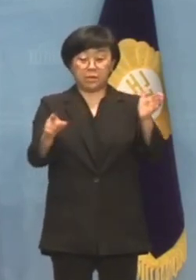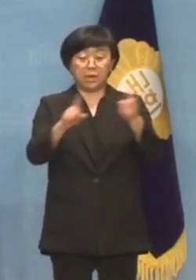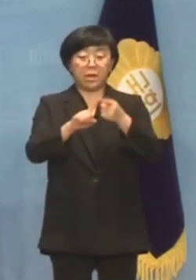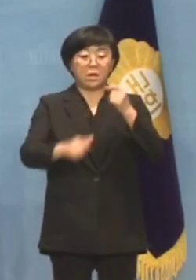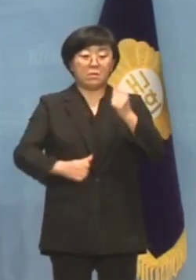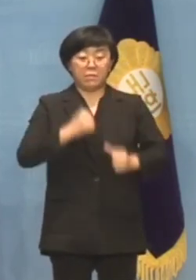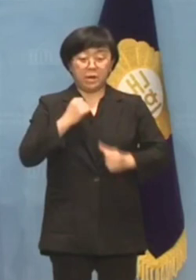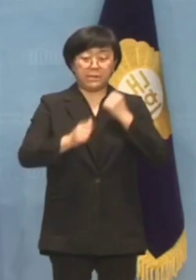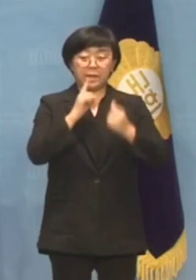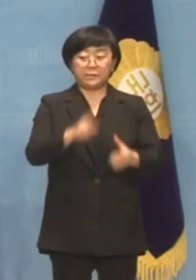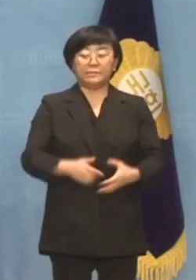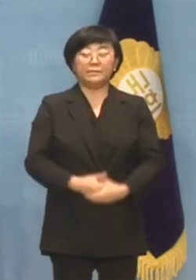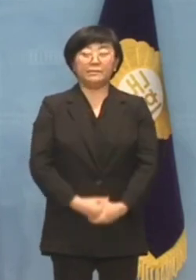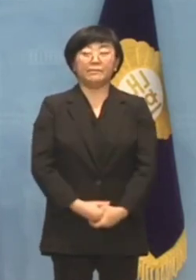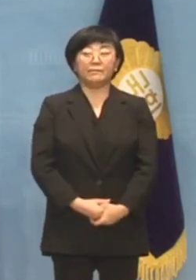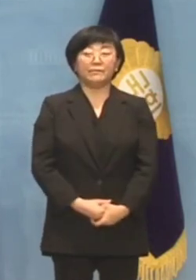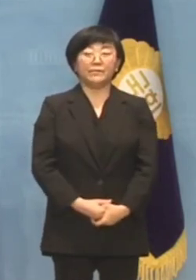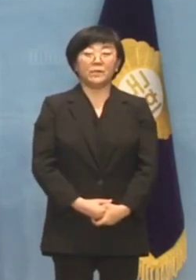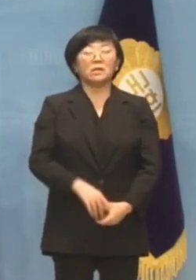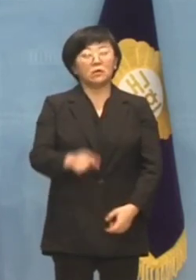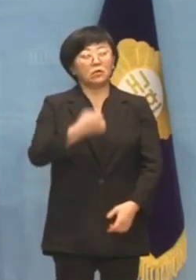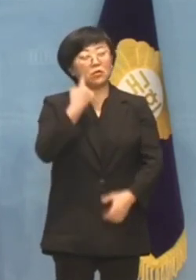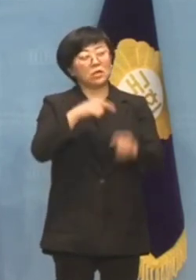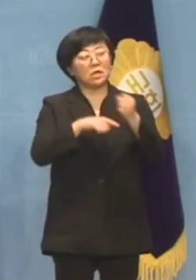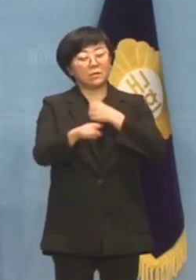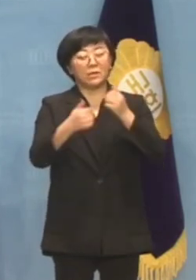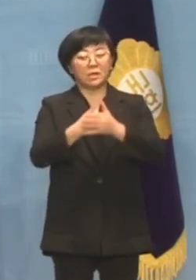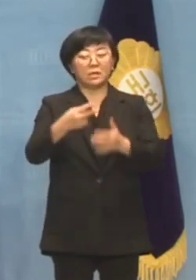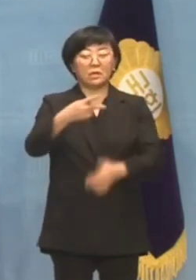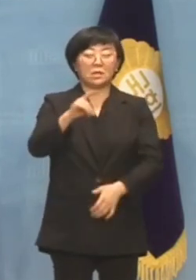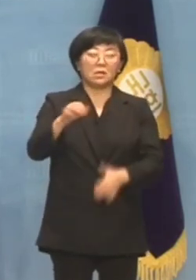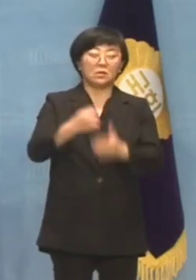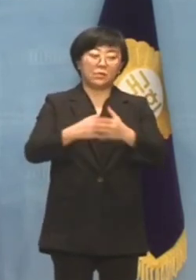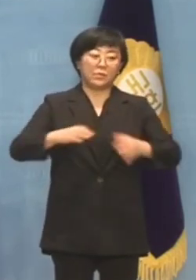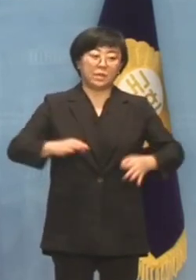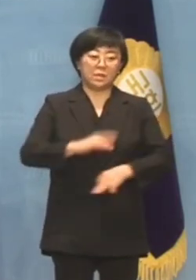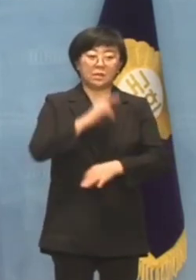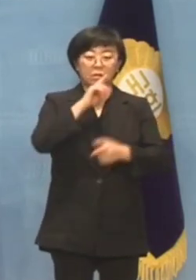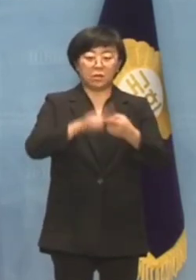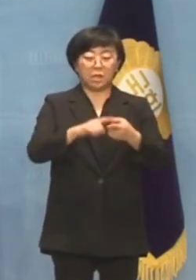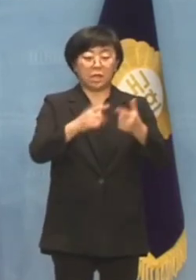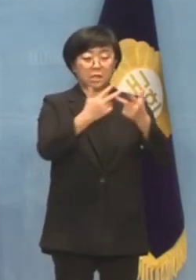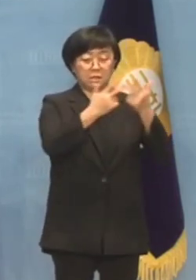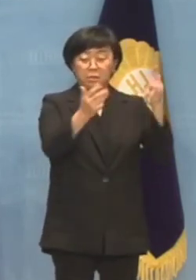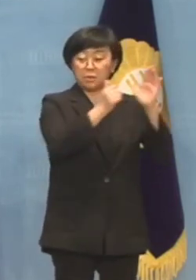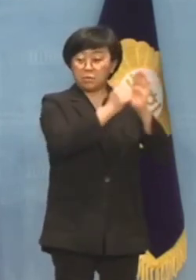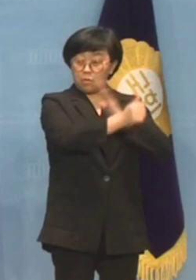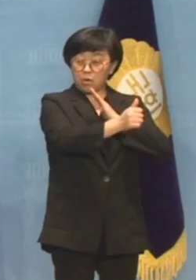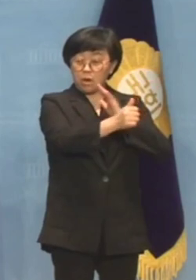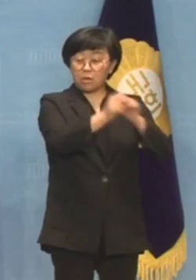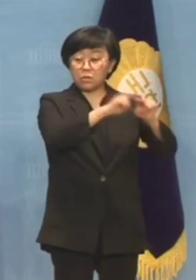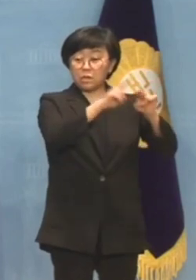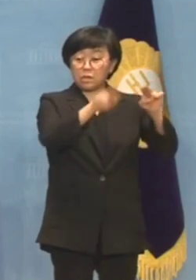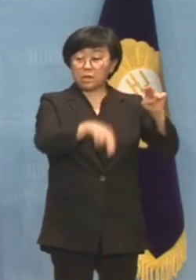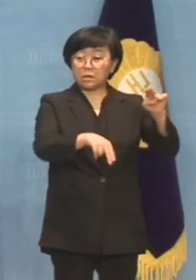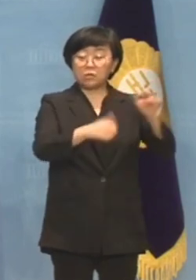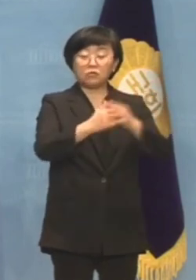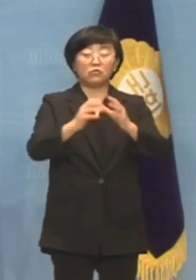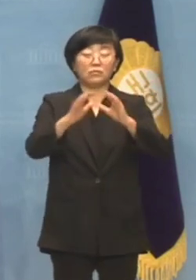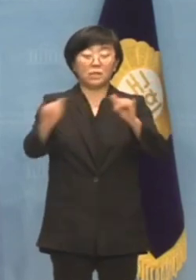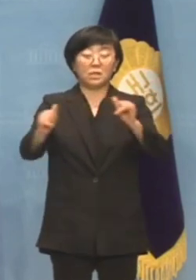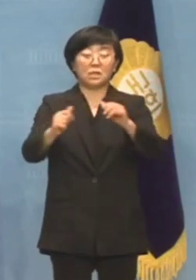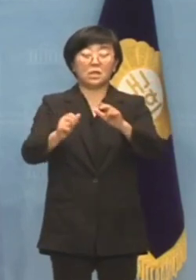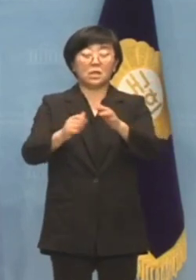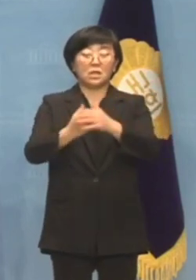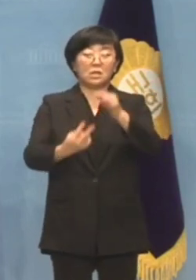들끓고 있다고 했습니다. 그런 논리라면 대장동 비리 의혹의 몸통 이재명 대표가 물러나야 한다는 국민